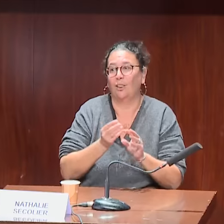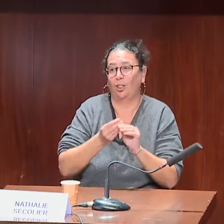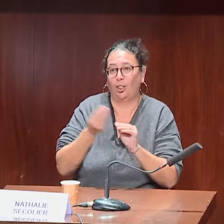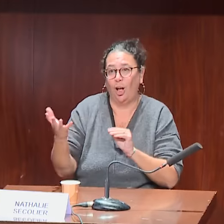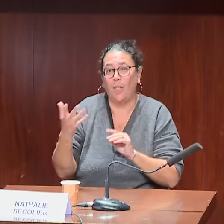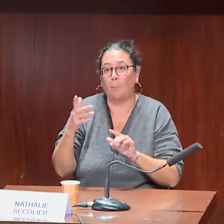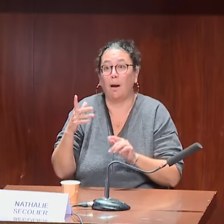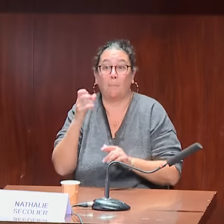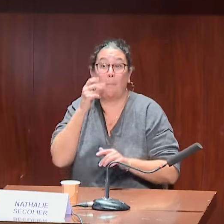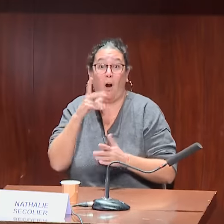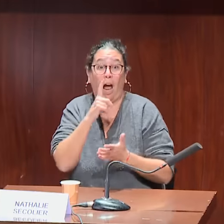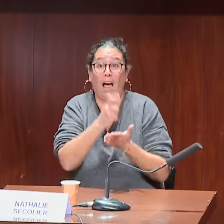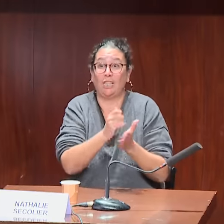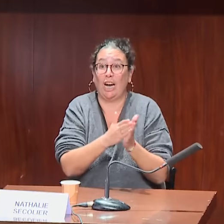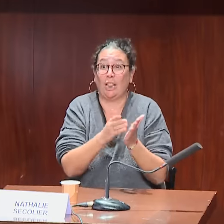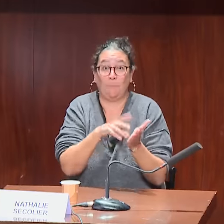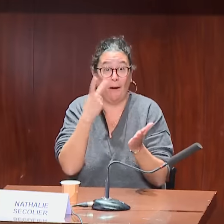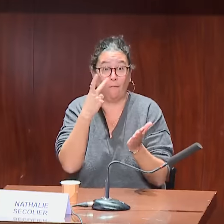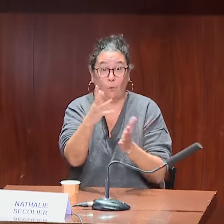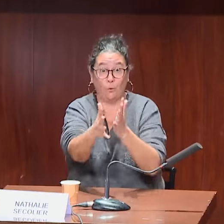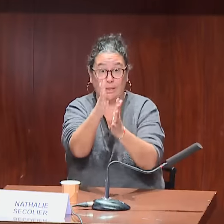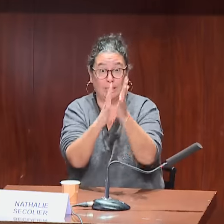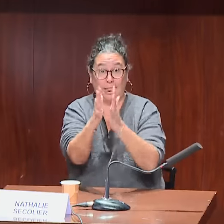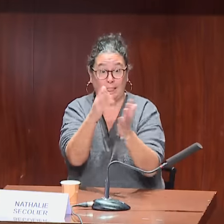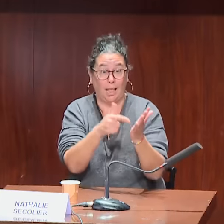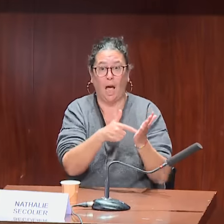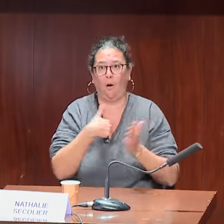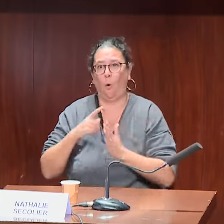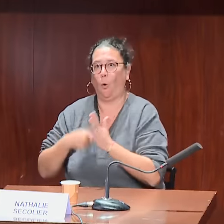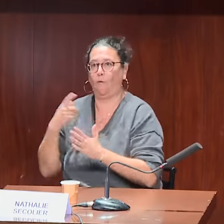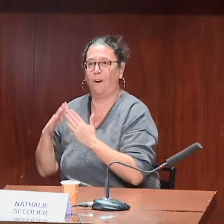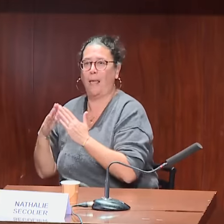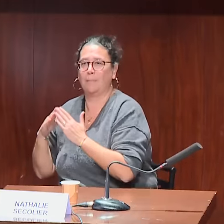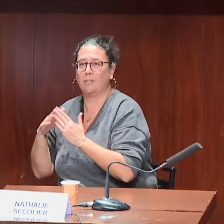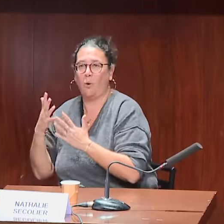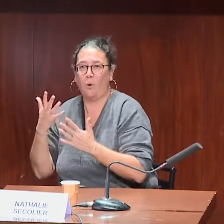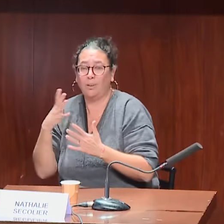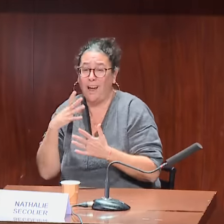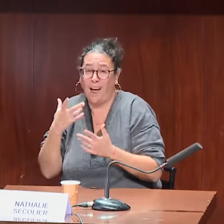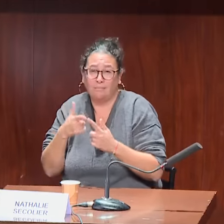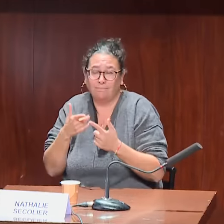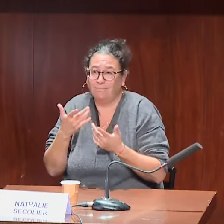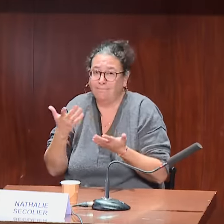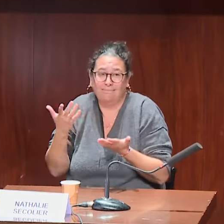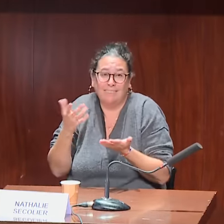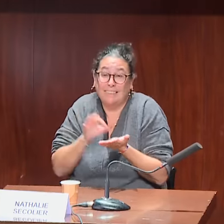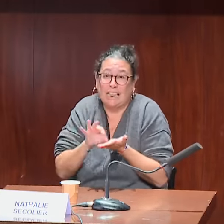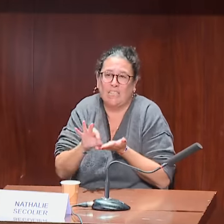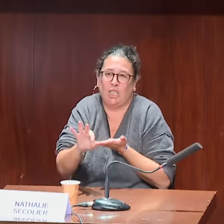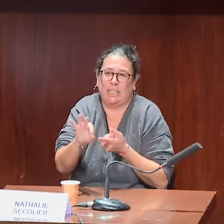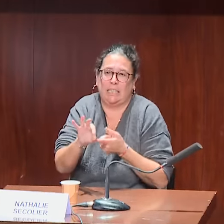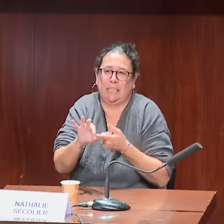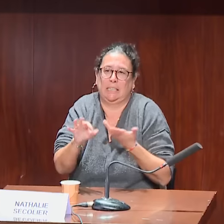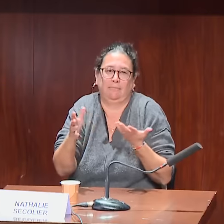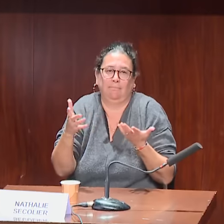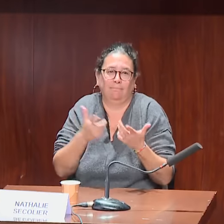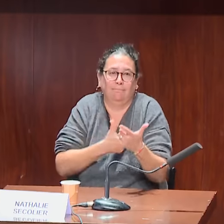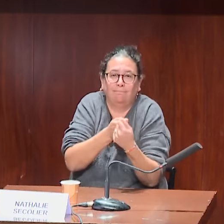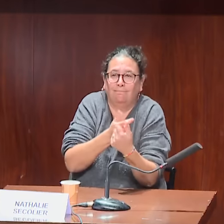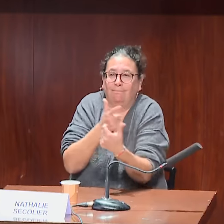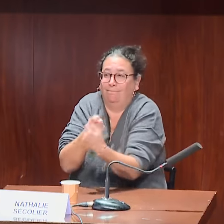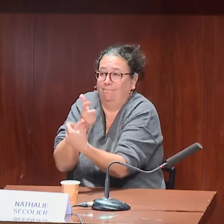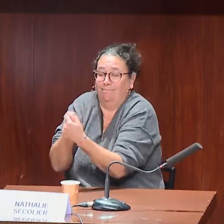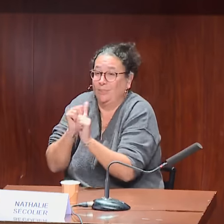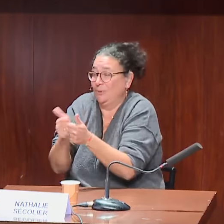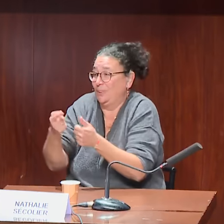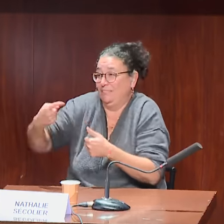qu'on fait des ateliers de lecture signée. Et ensuite, les parents ont vu le livre raconté en langue des signes et ils peuvent le raconter